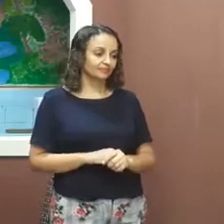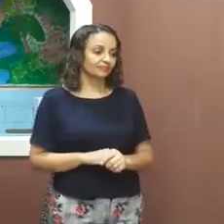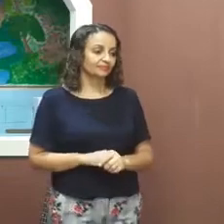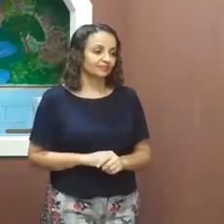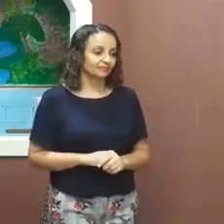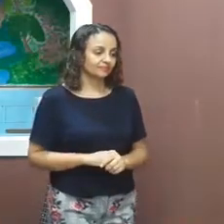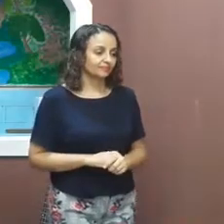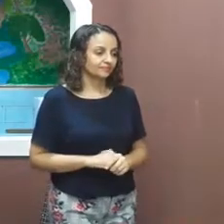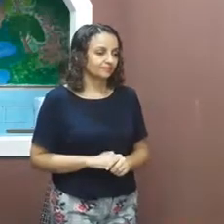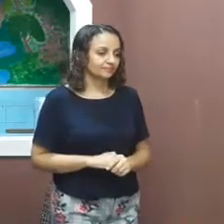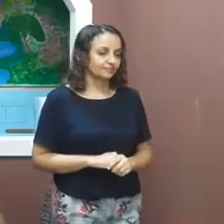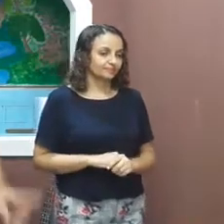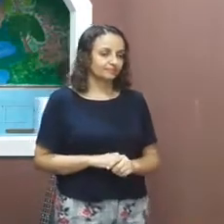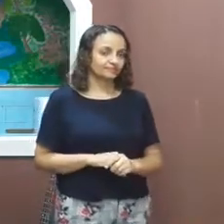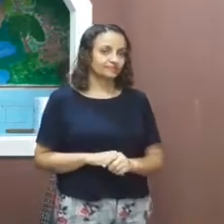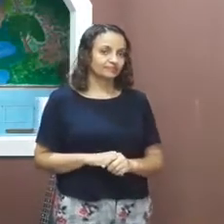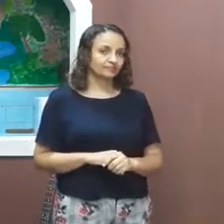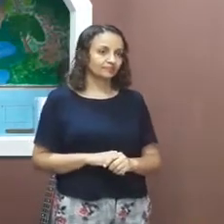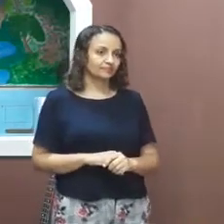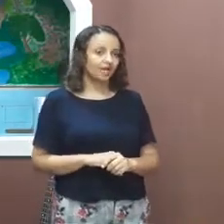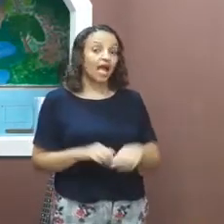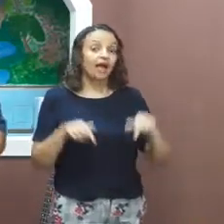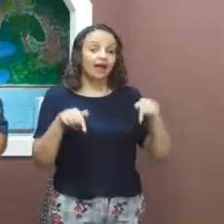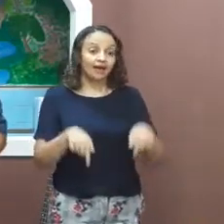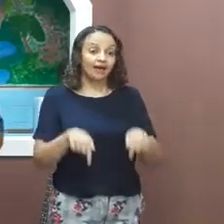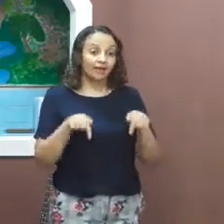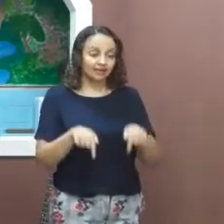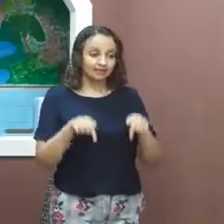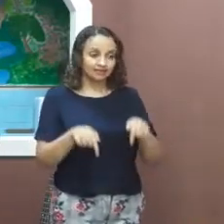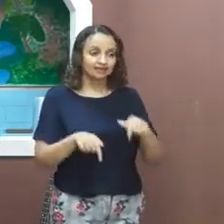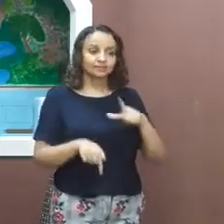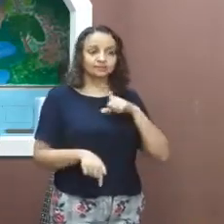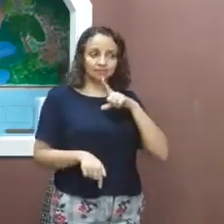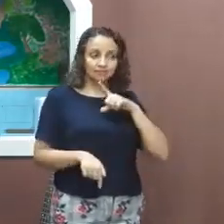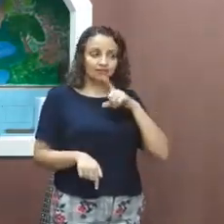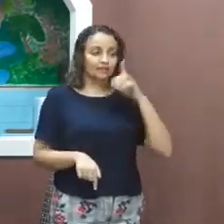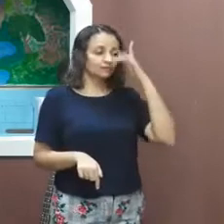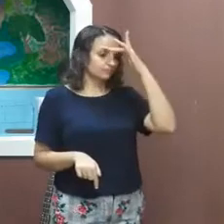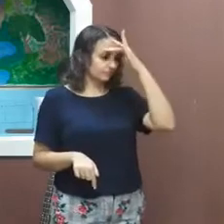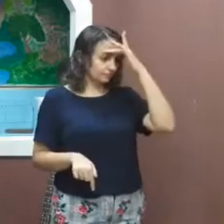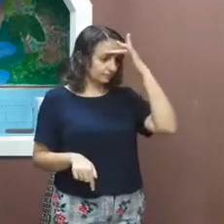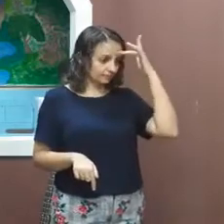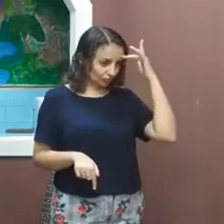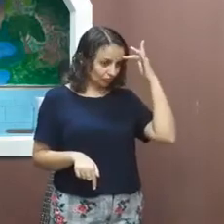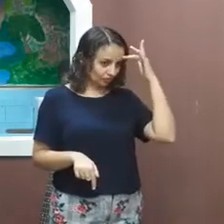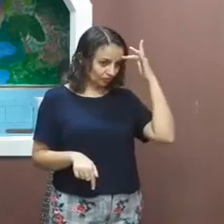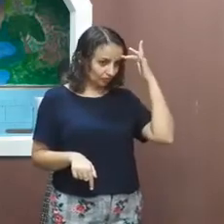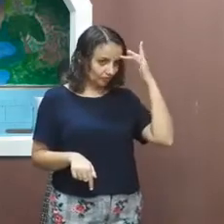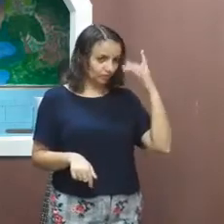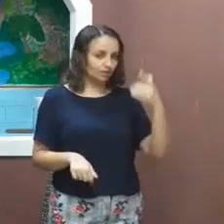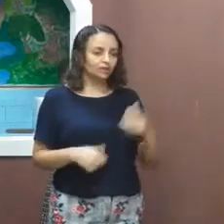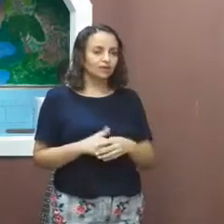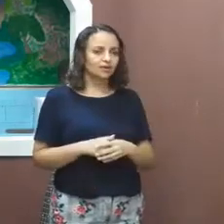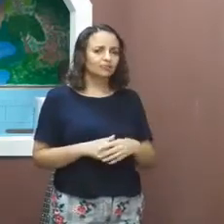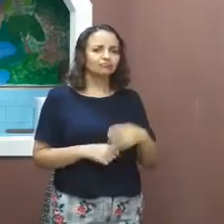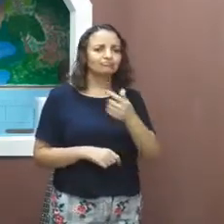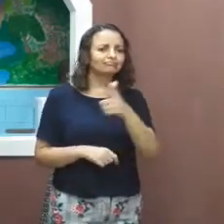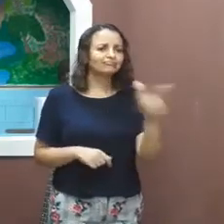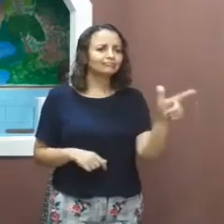Olha só. Nessa plateia nós vamos achar pessoas que não têm o